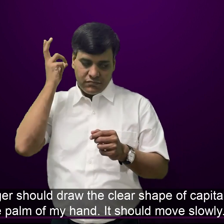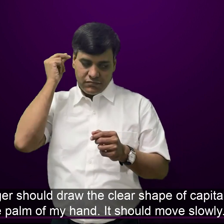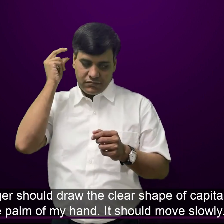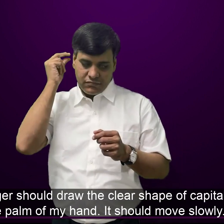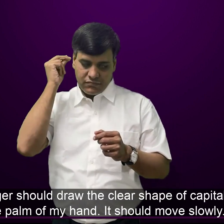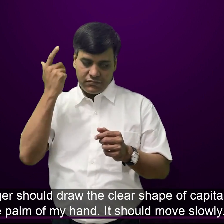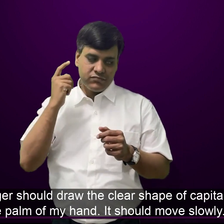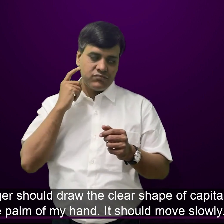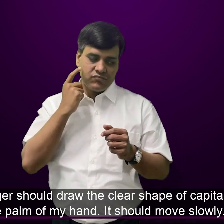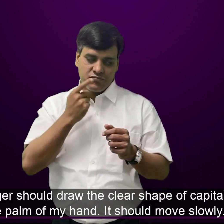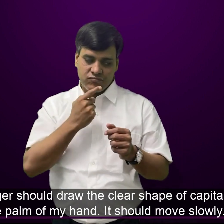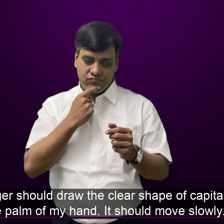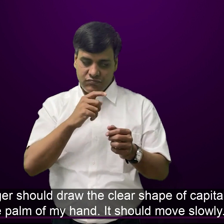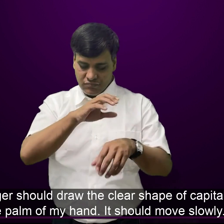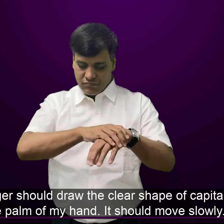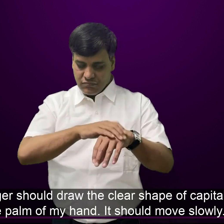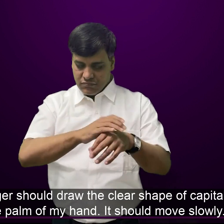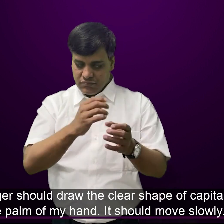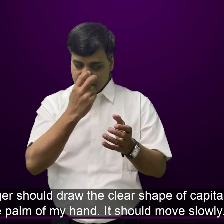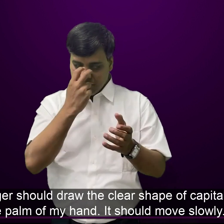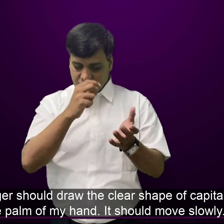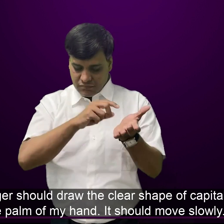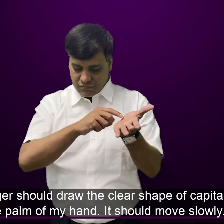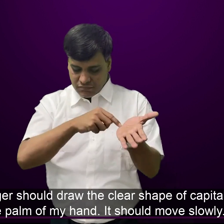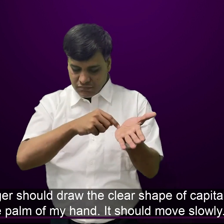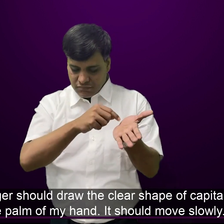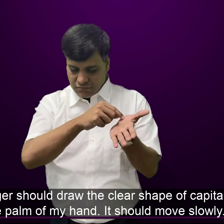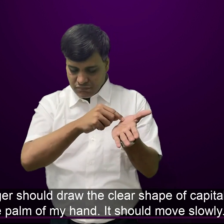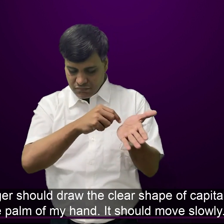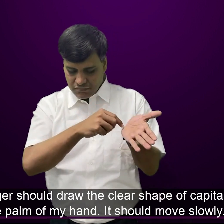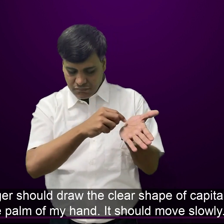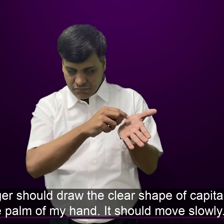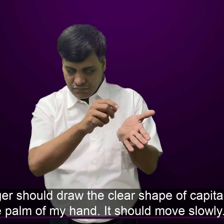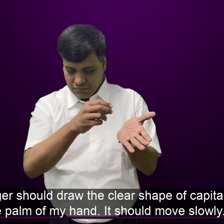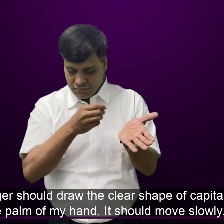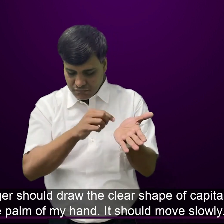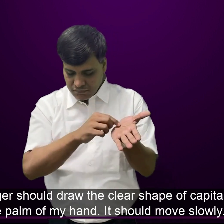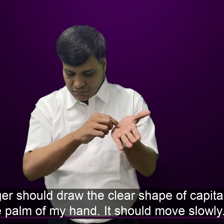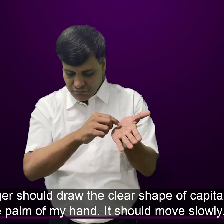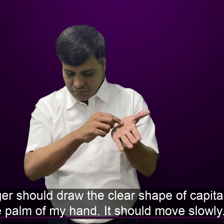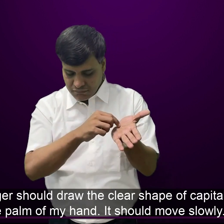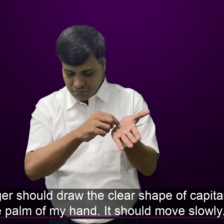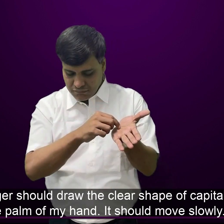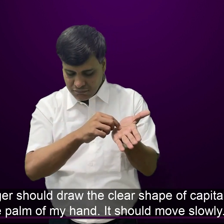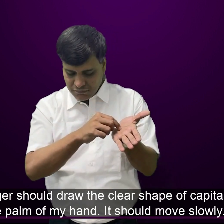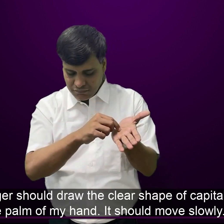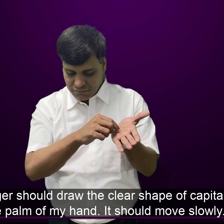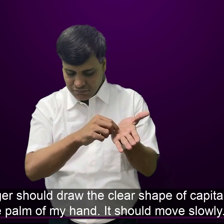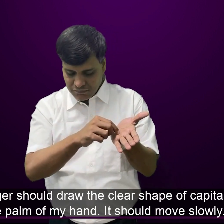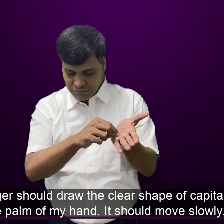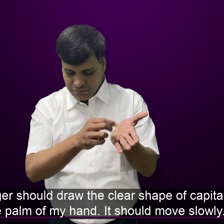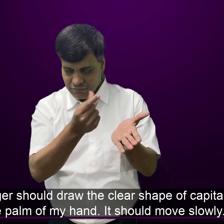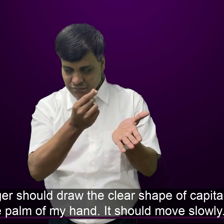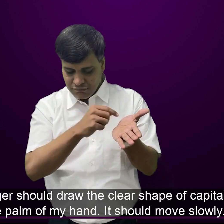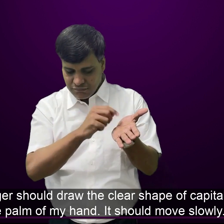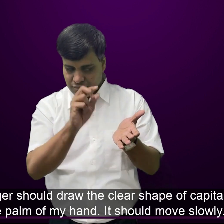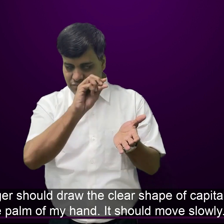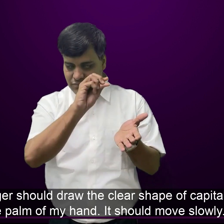वो हमें मिलनी चाहिए। एक और चीज़ आप सबको याद रखनी चाहिए, जब भी आप किसी